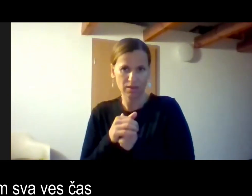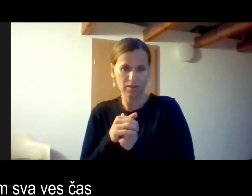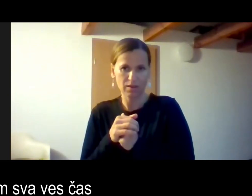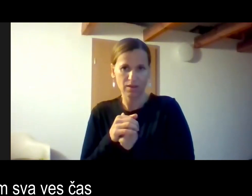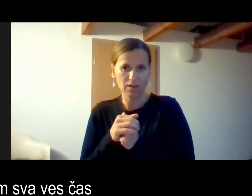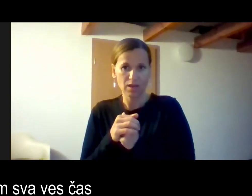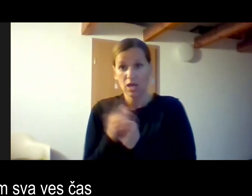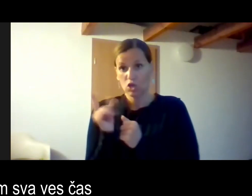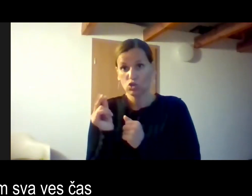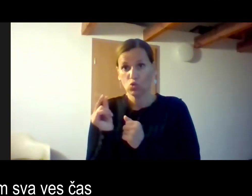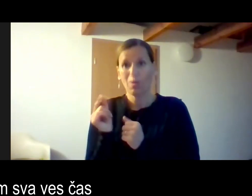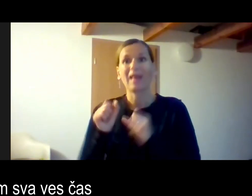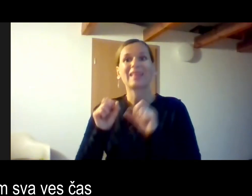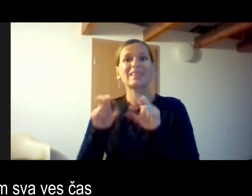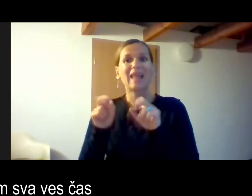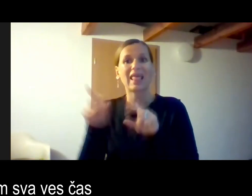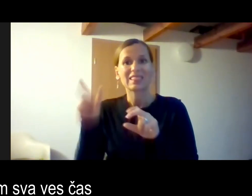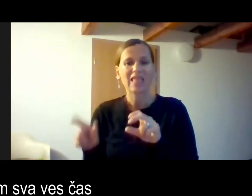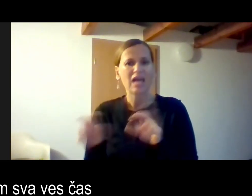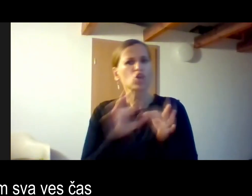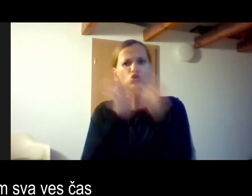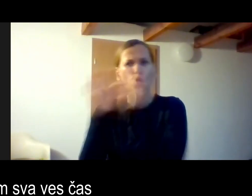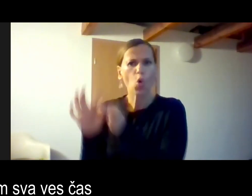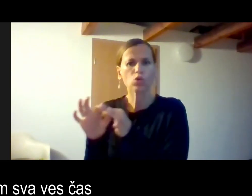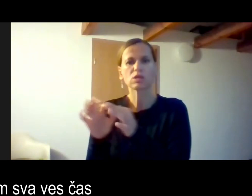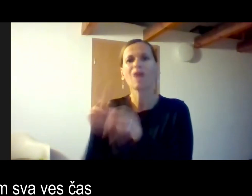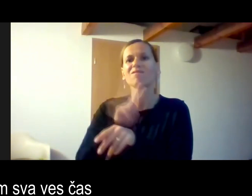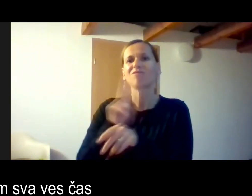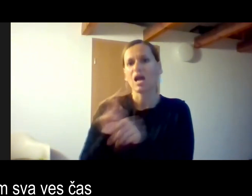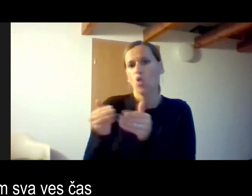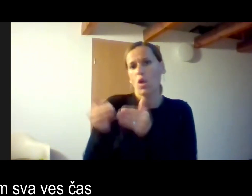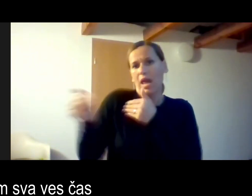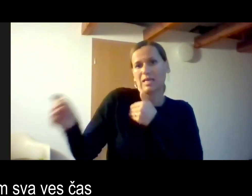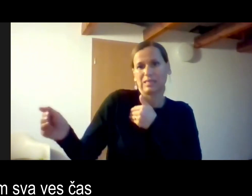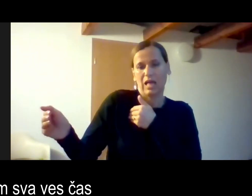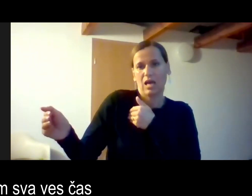S trenerjem sva, ves čas držala varno razdaljo.